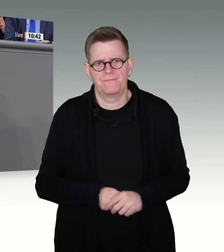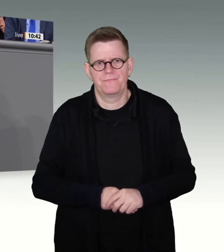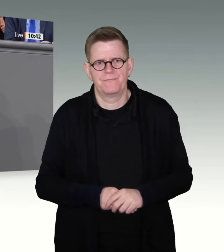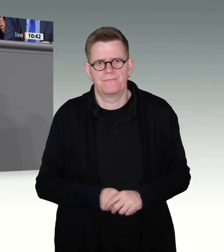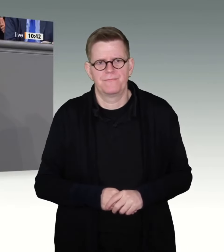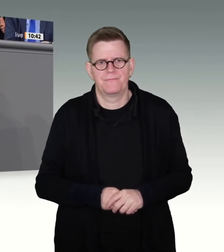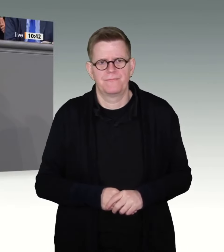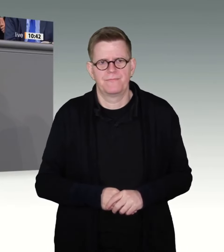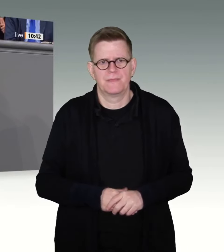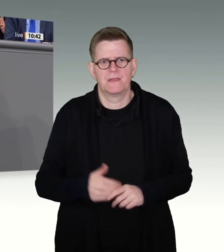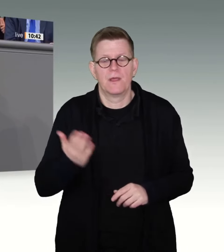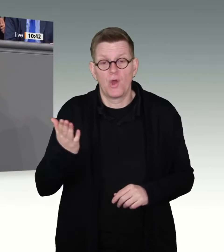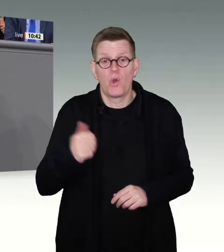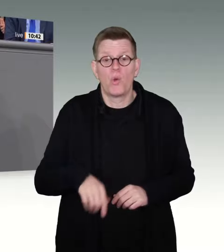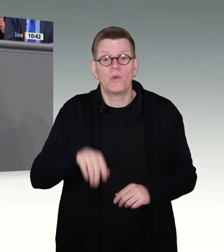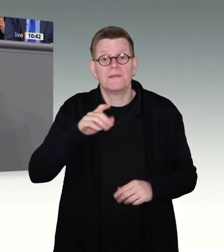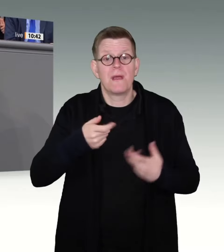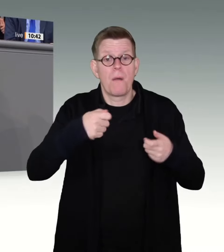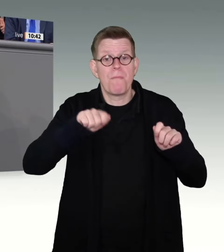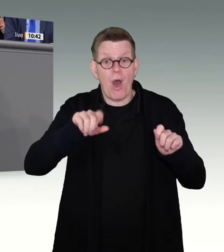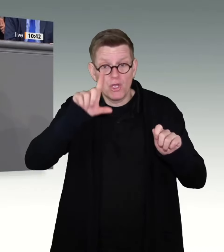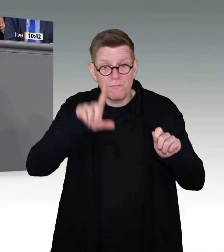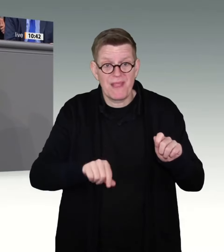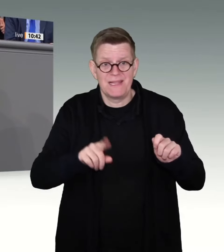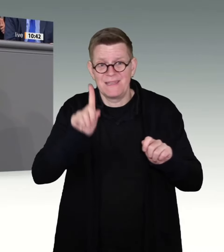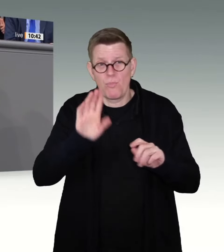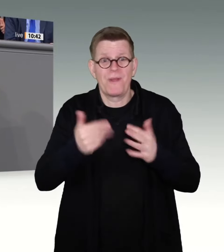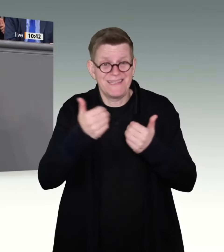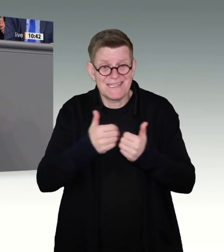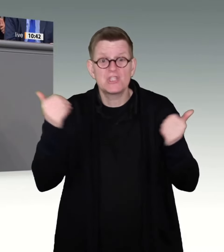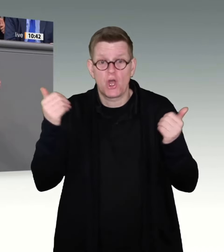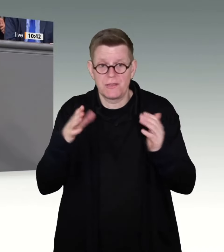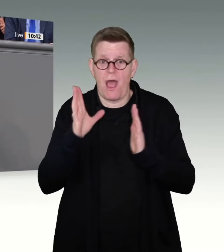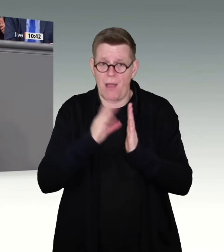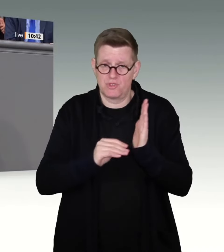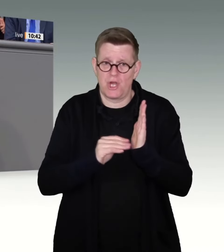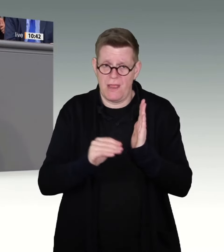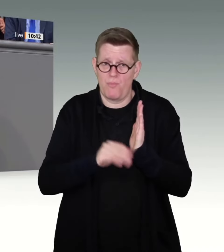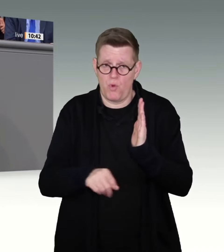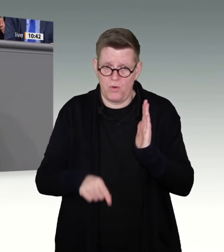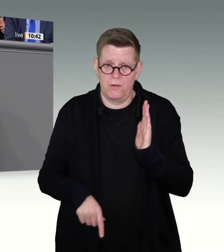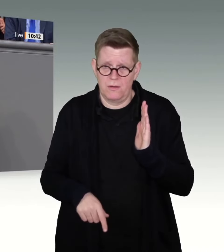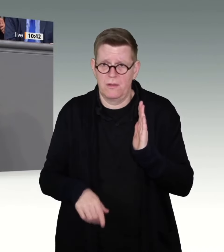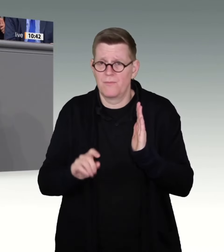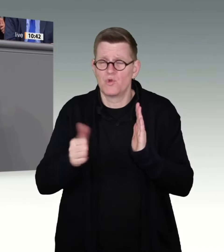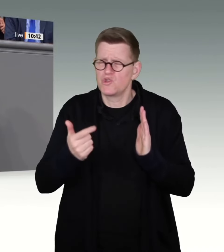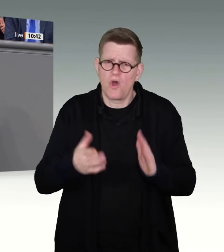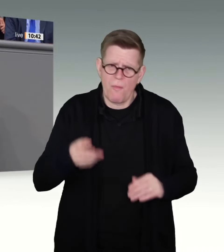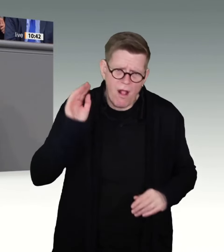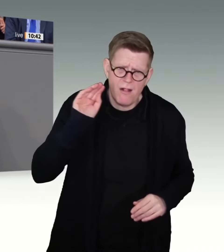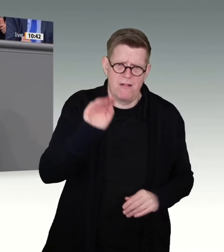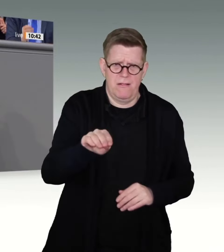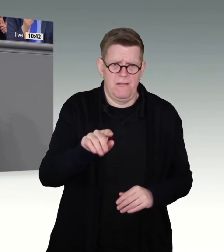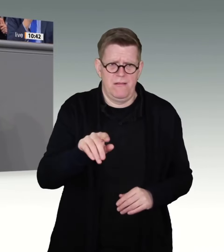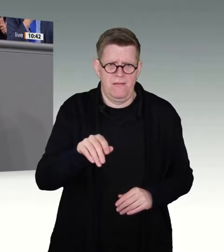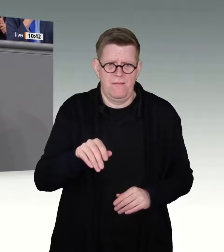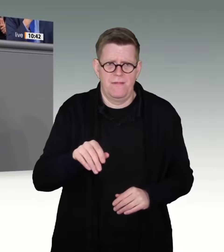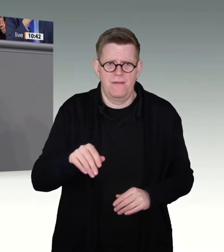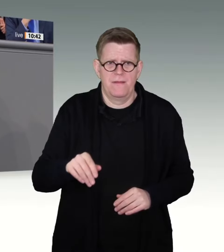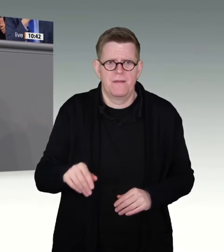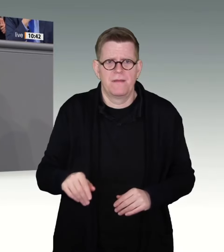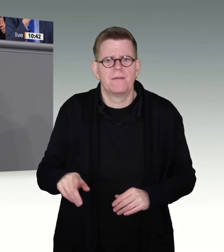Zum günstigen Bauen, die Sonderabschreibungen, das müssen Sie sich wirklich auf der Zunge zergehen lassen. Bernhard Daldorf hat es erwähnt. Ich muss es noch mal sagen. Wenn wir